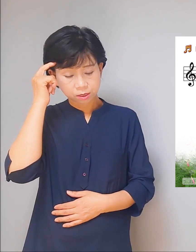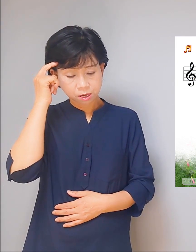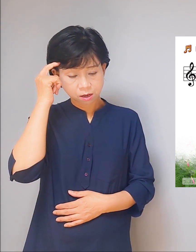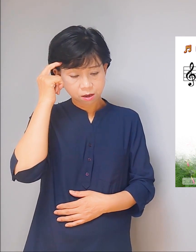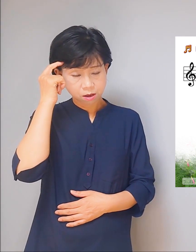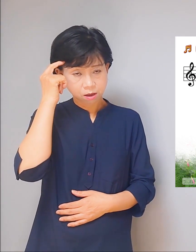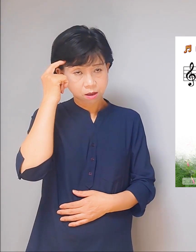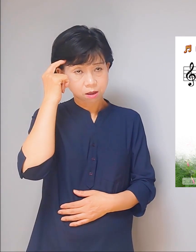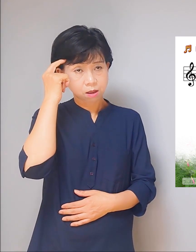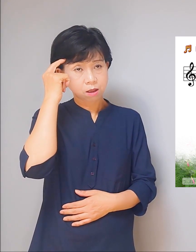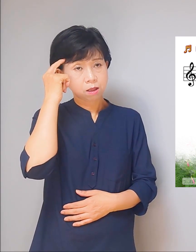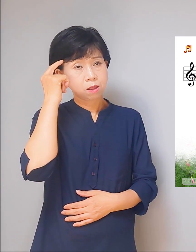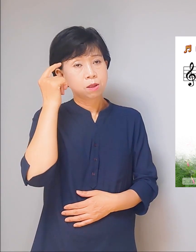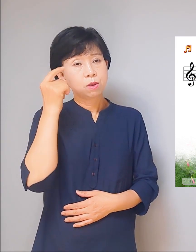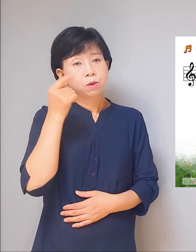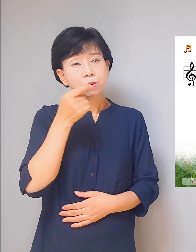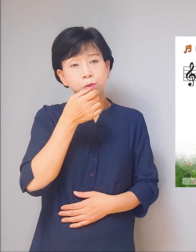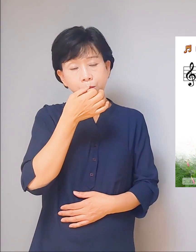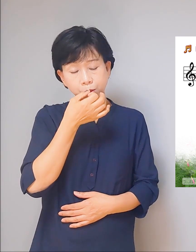생각합니다.